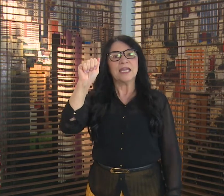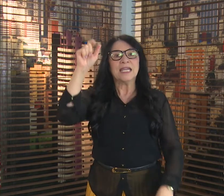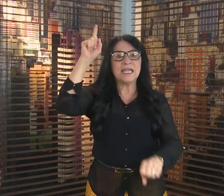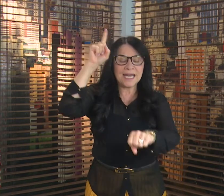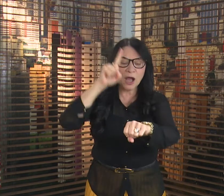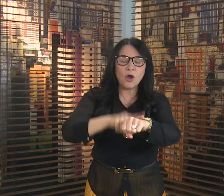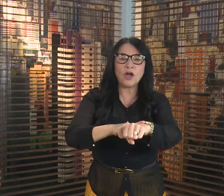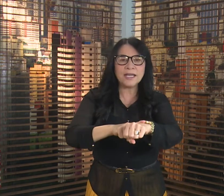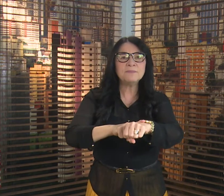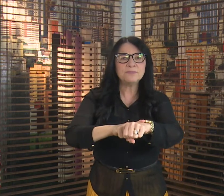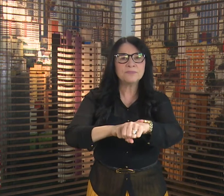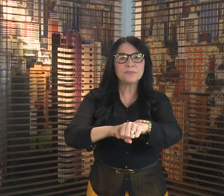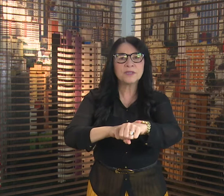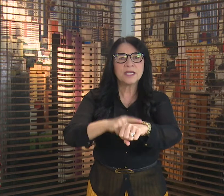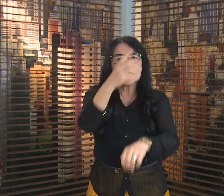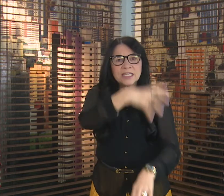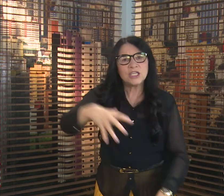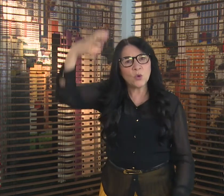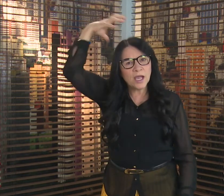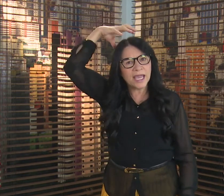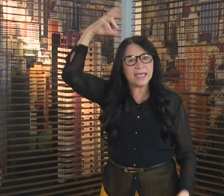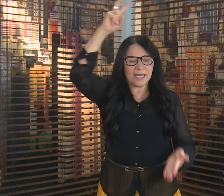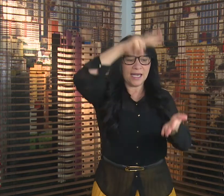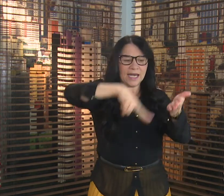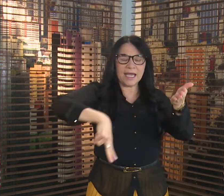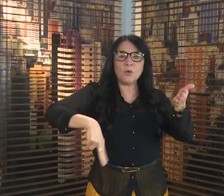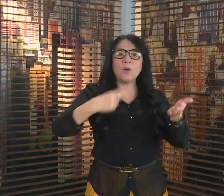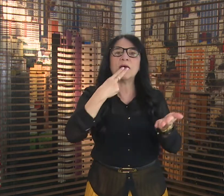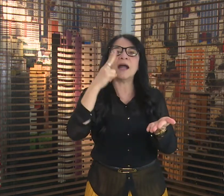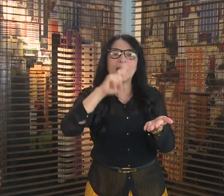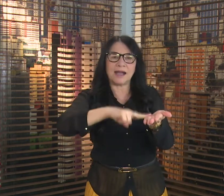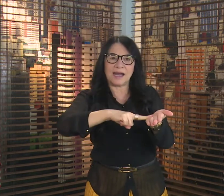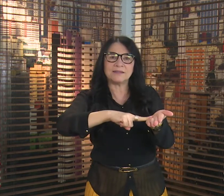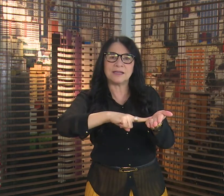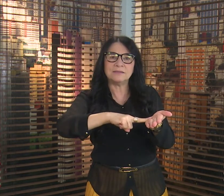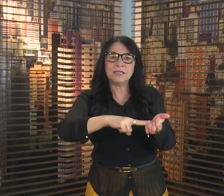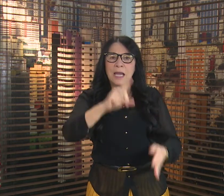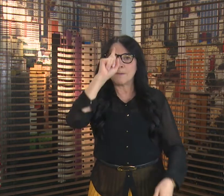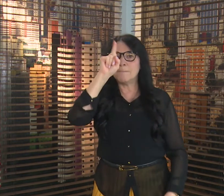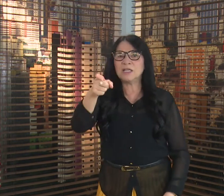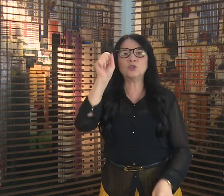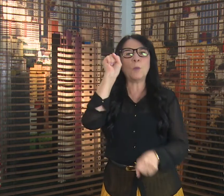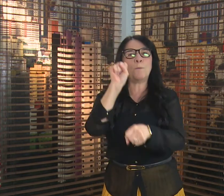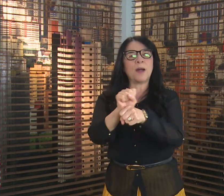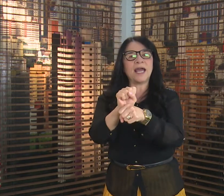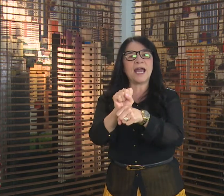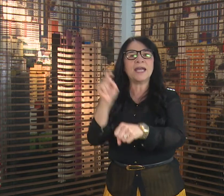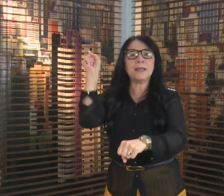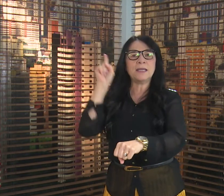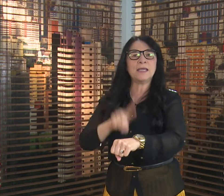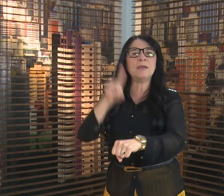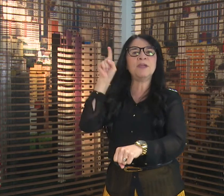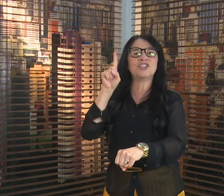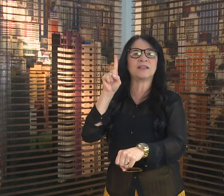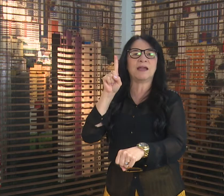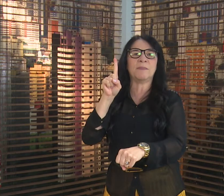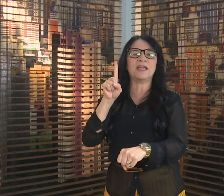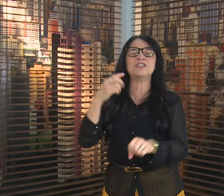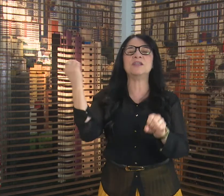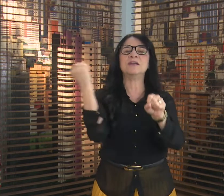E na hora que o rei leu a carta, mandou parar imediatamente